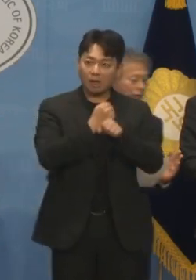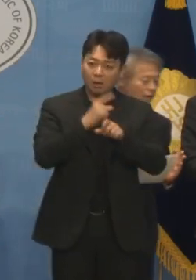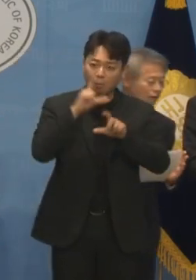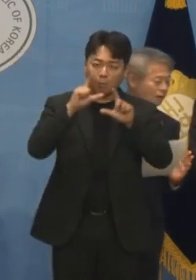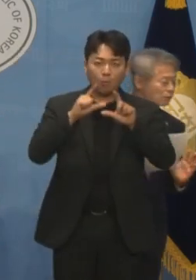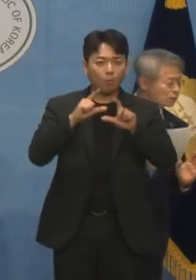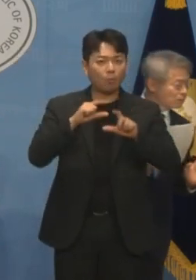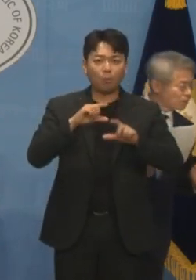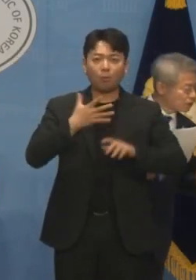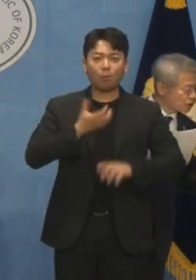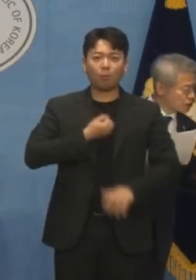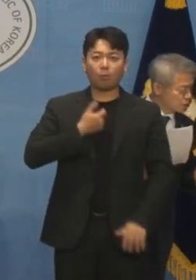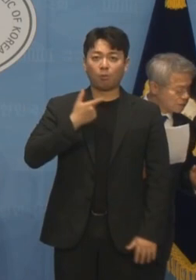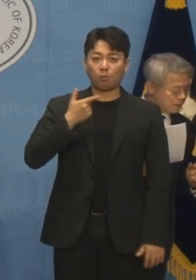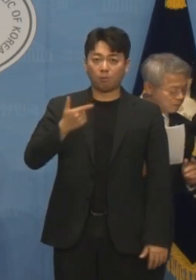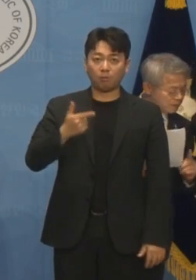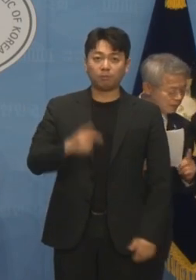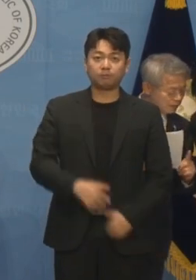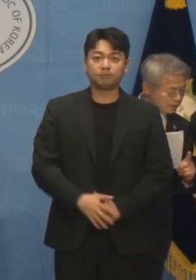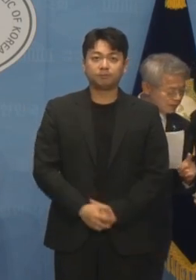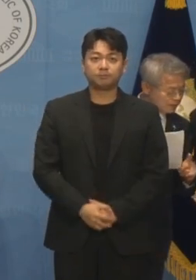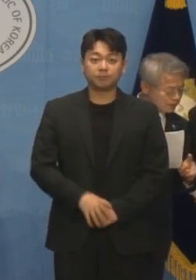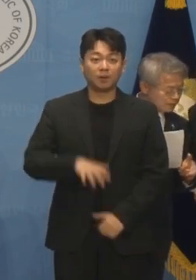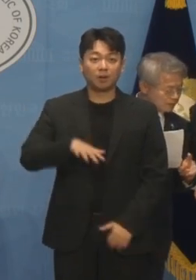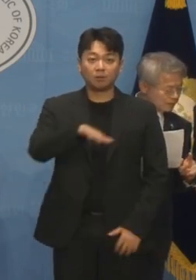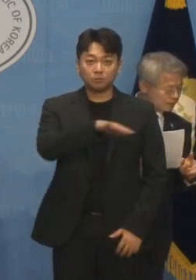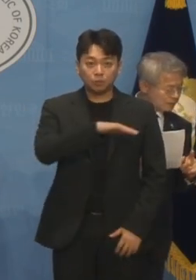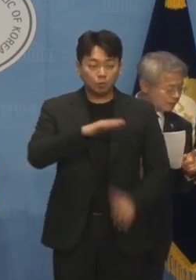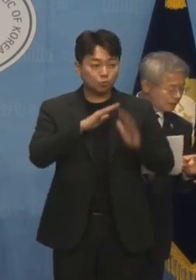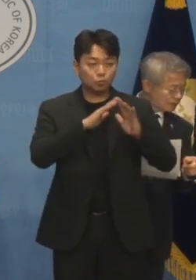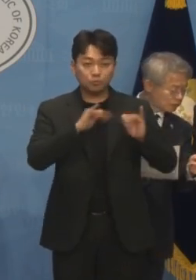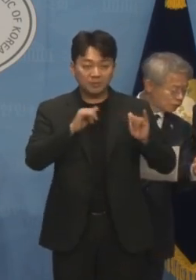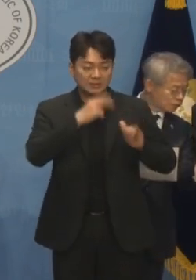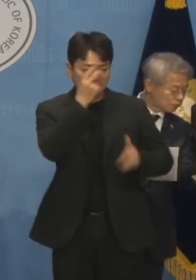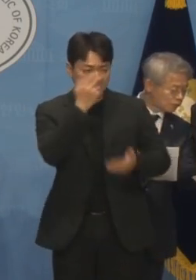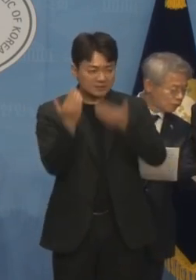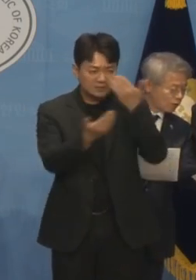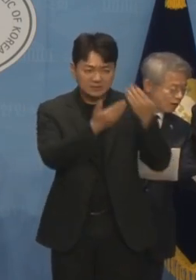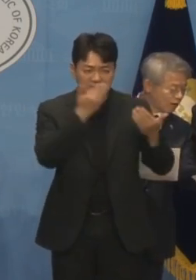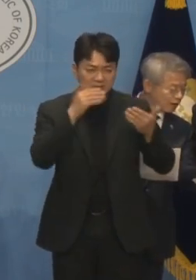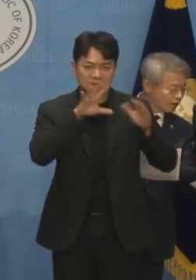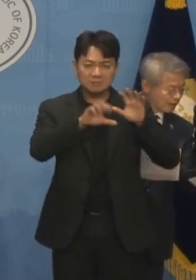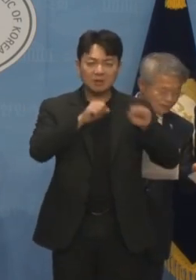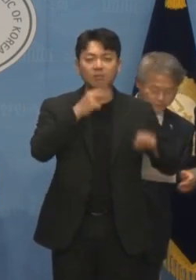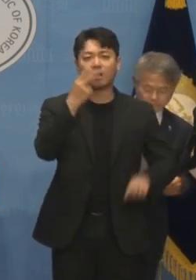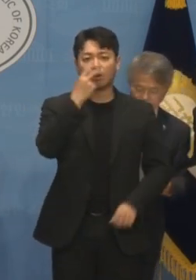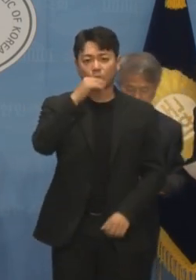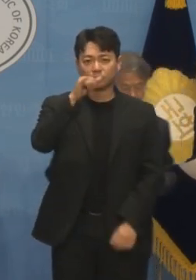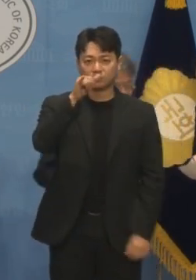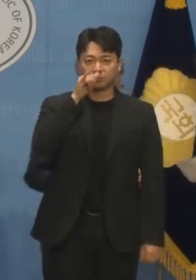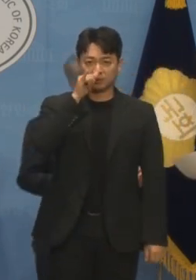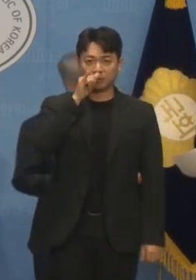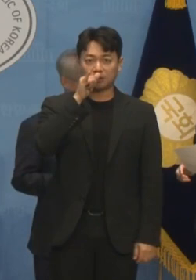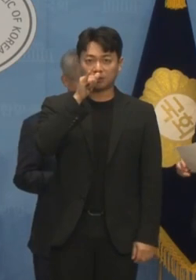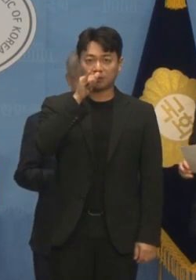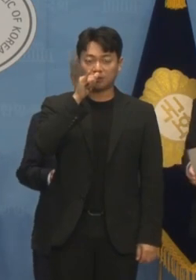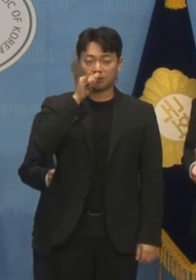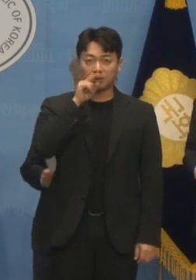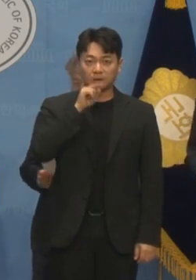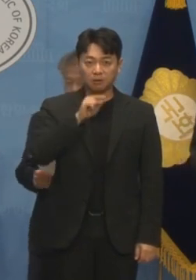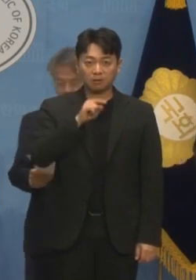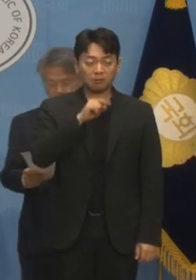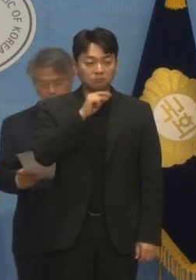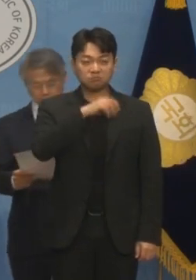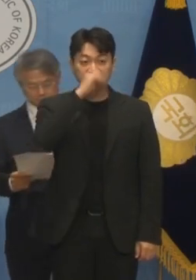넘어 전 국민 사찰을 진행하고 있다는 느낌입니다 끝을 알 수 없는 무찌마 통장 조사부터